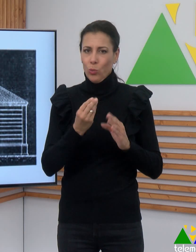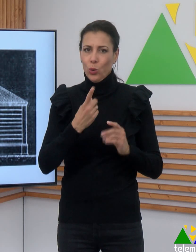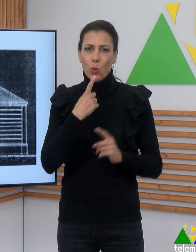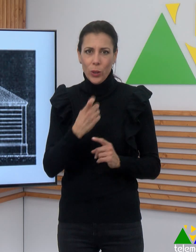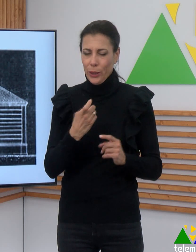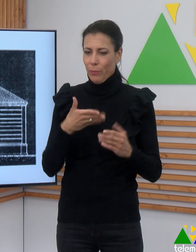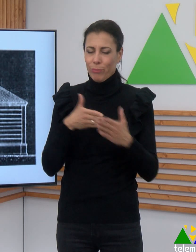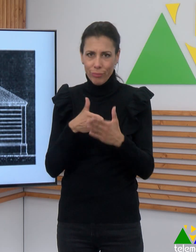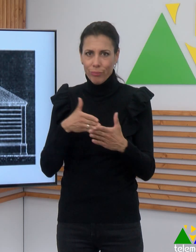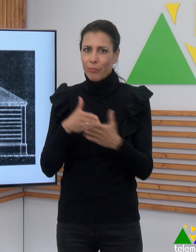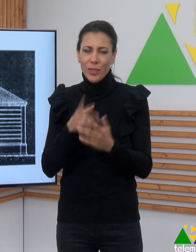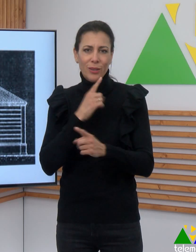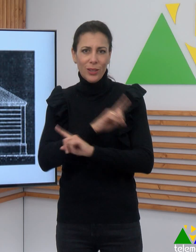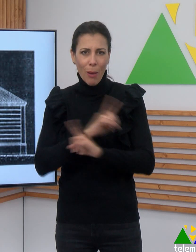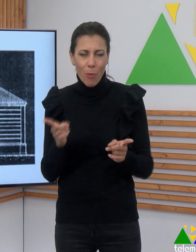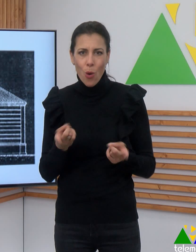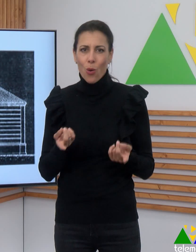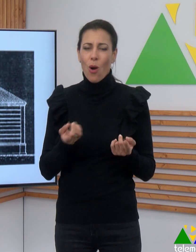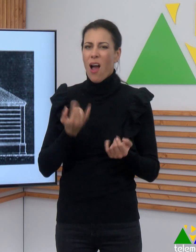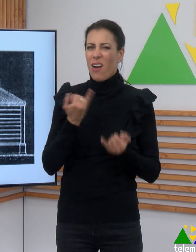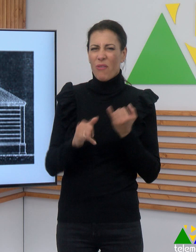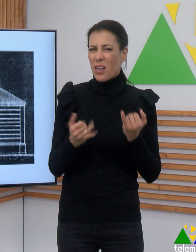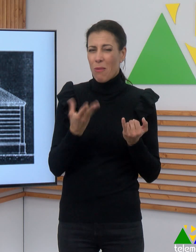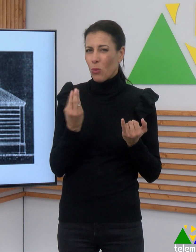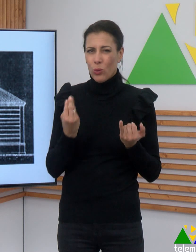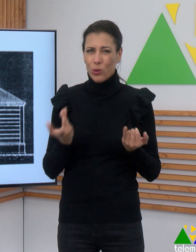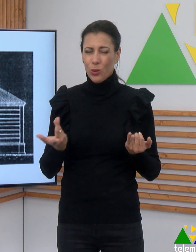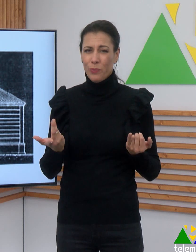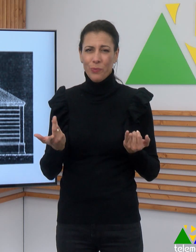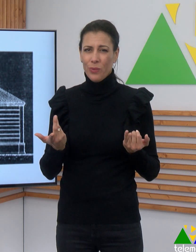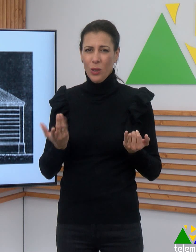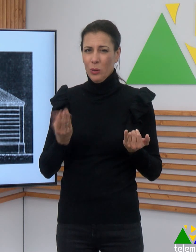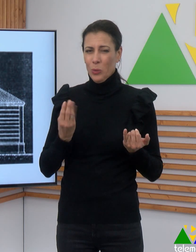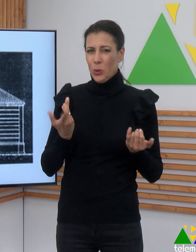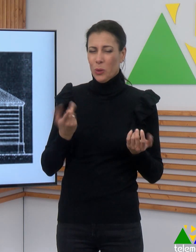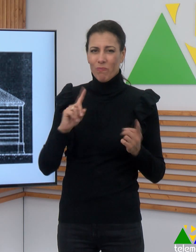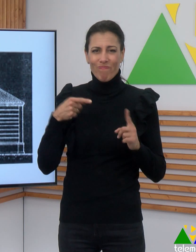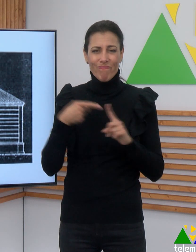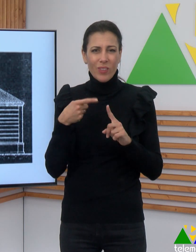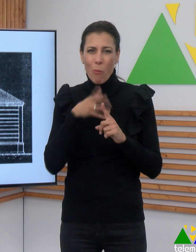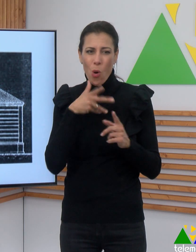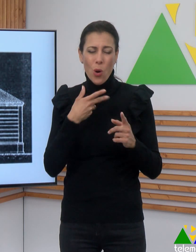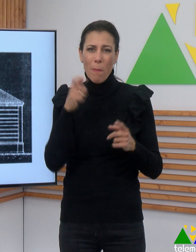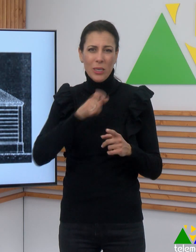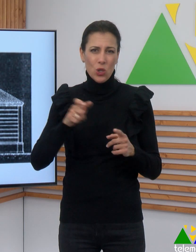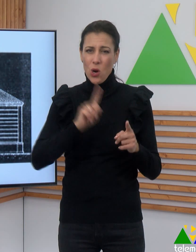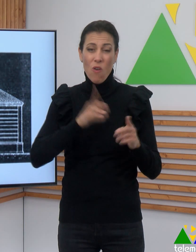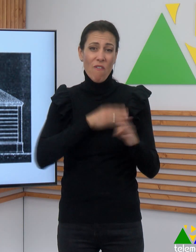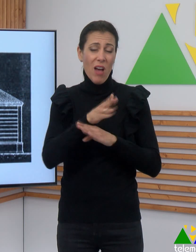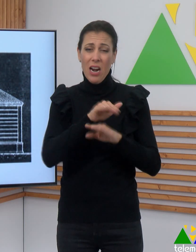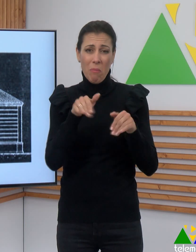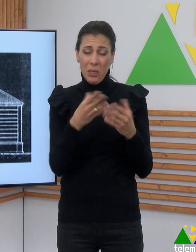dificultades, tampoco debió haber al final mucho trasiego de gente a la playa. En aquella